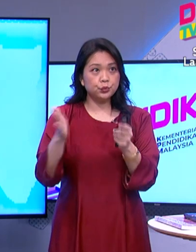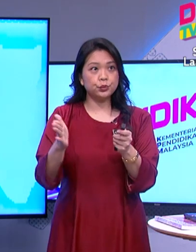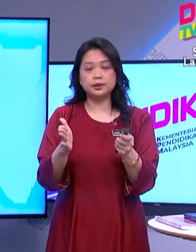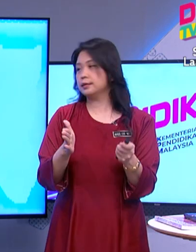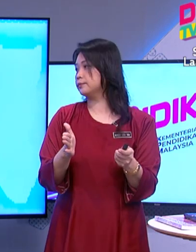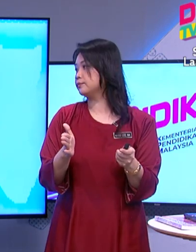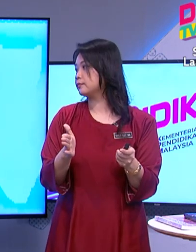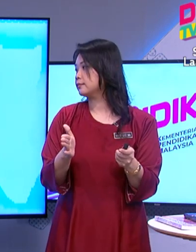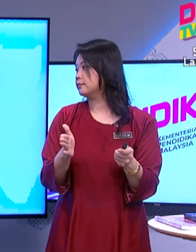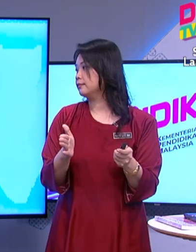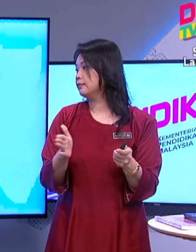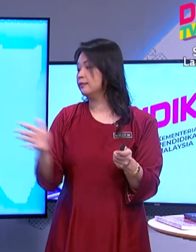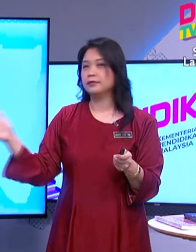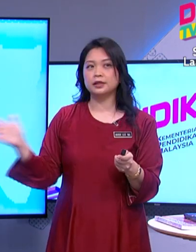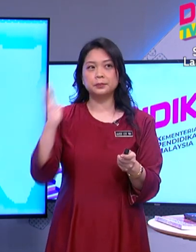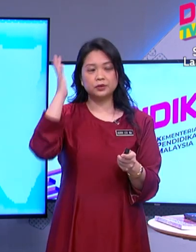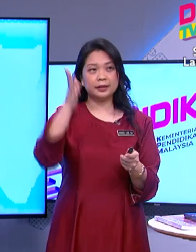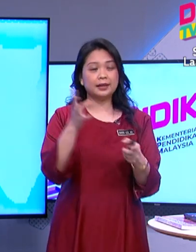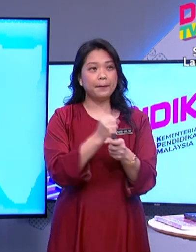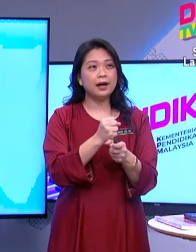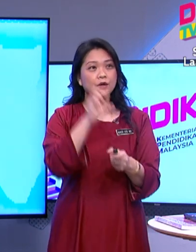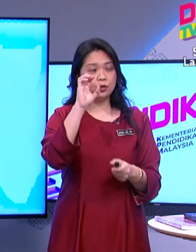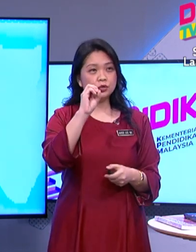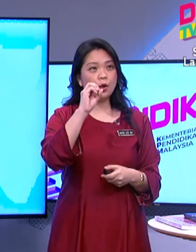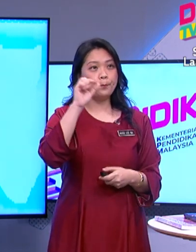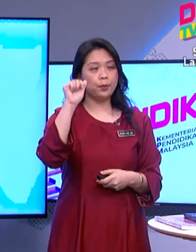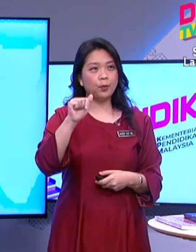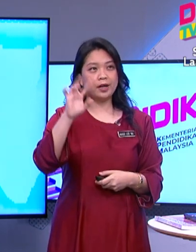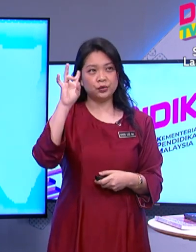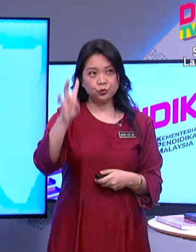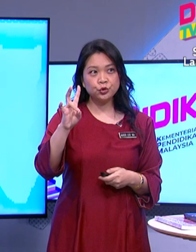susun ke tenda Pak kosong 4763